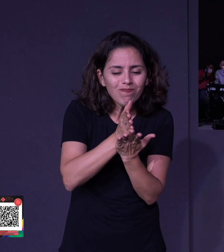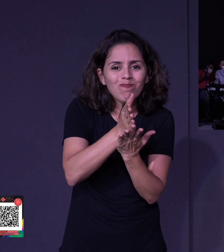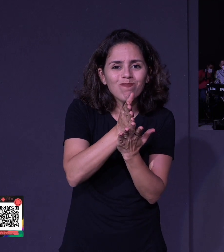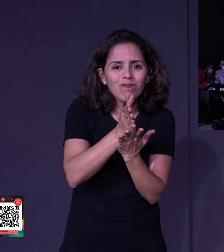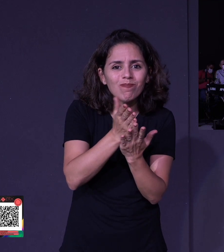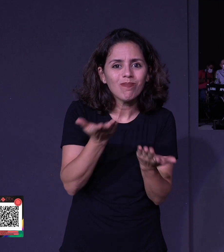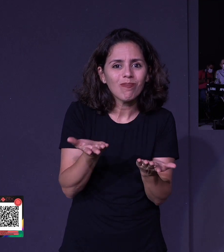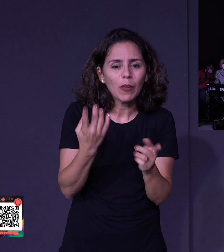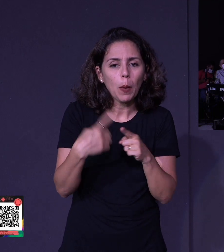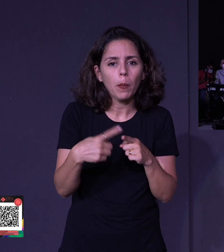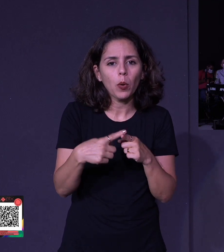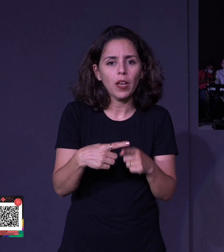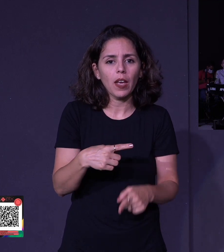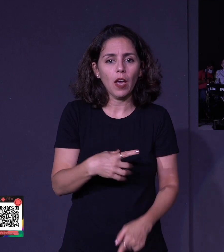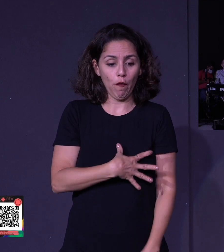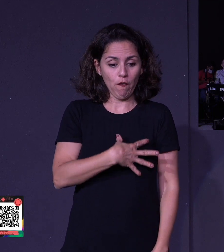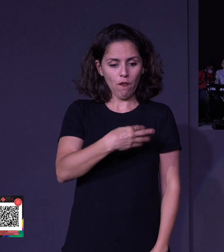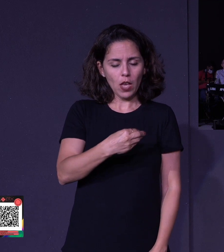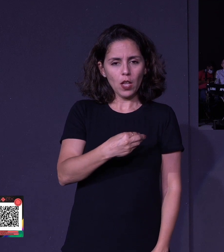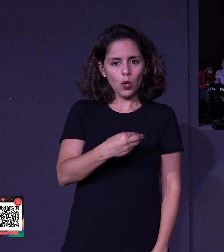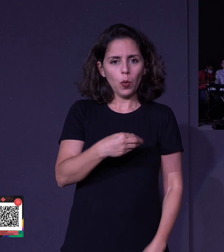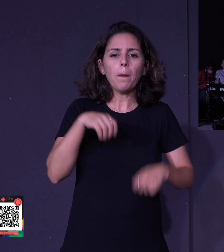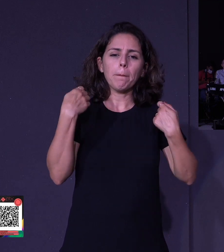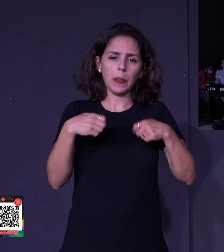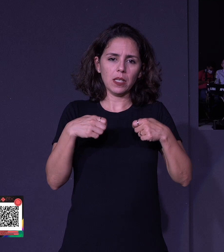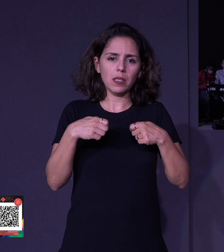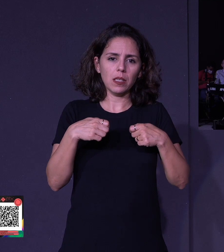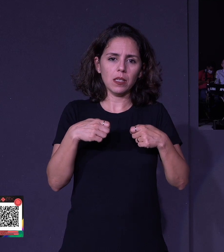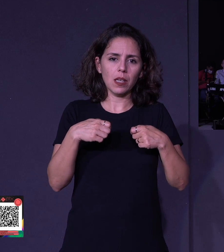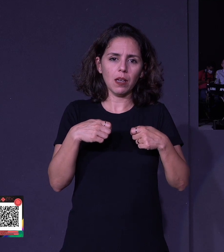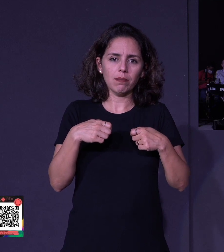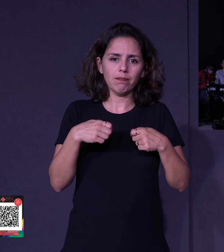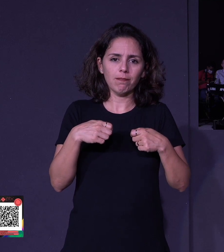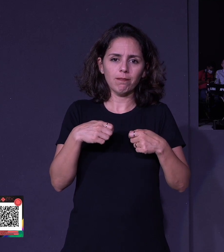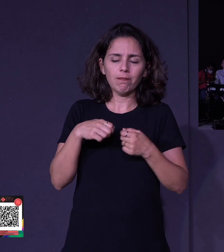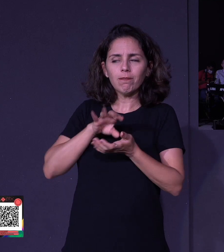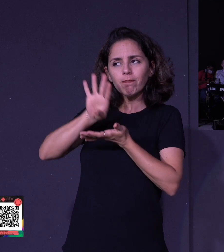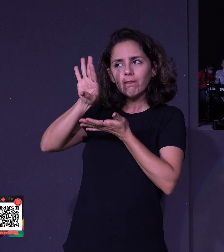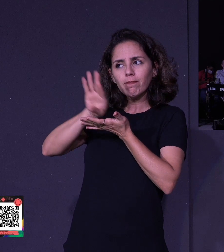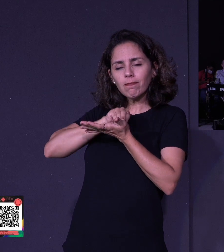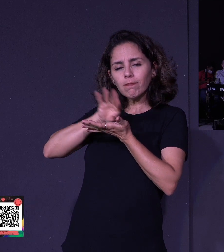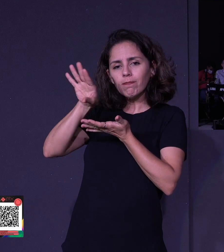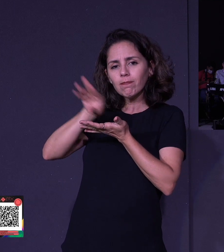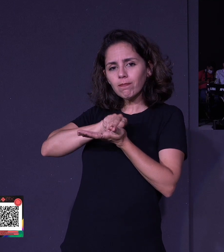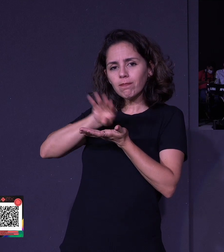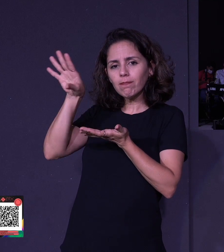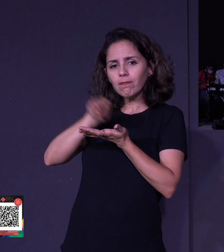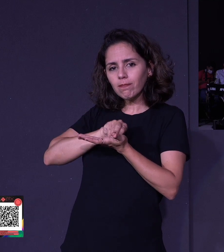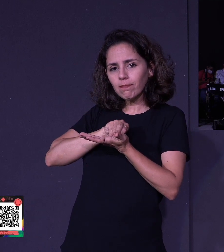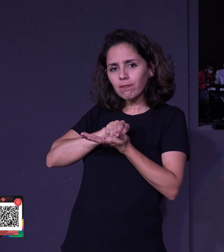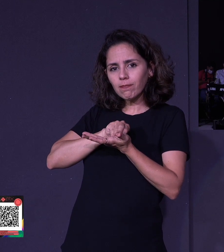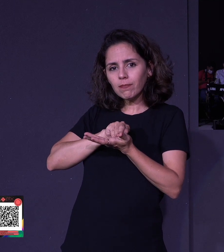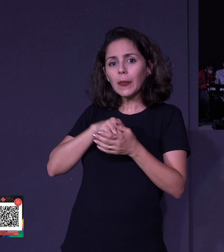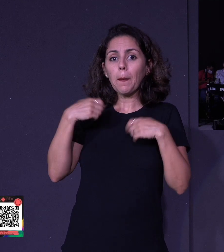Meu irmão, sem adequada disciplina não pode haver ordem na nossa casa. E sem ordem e